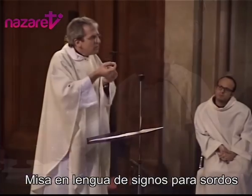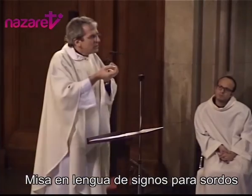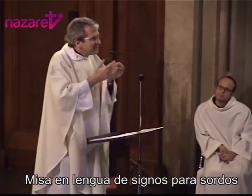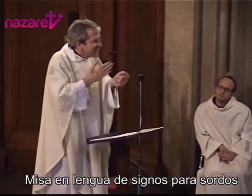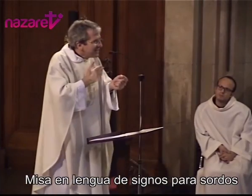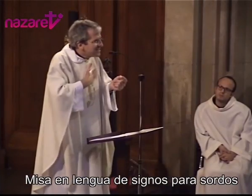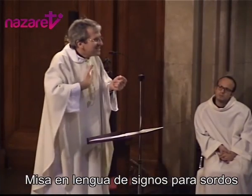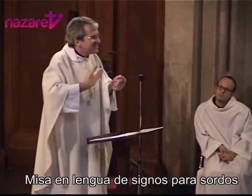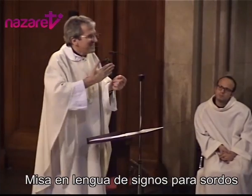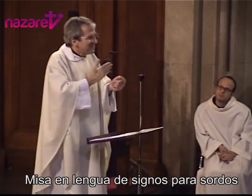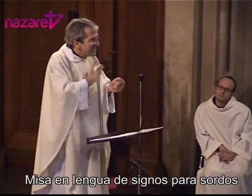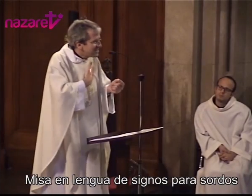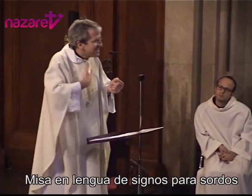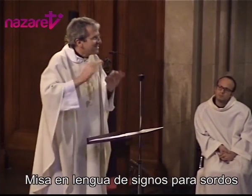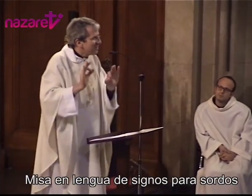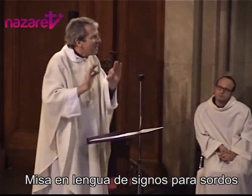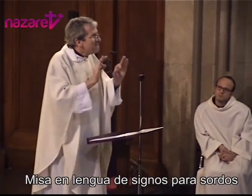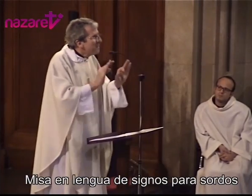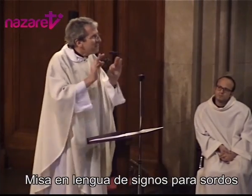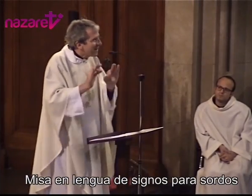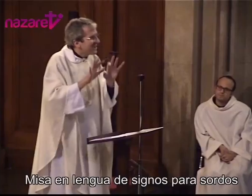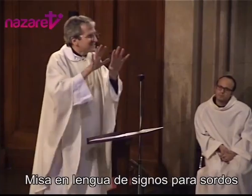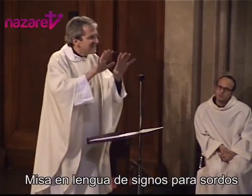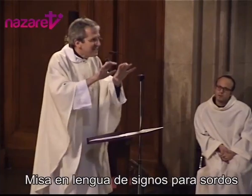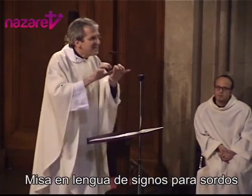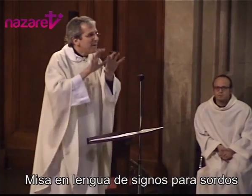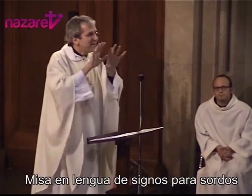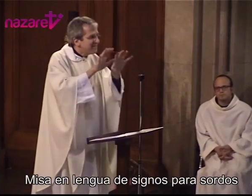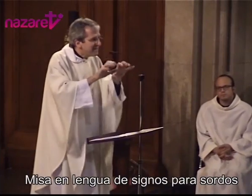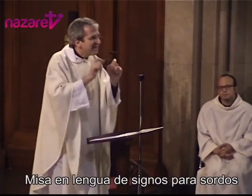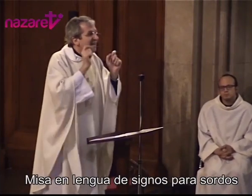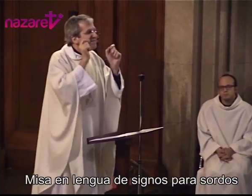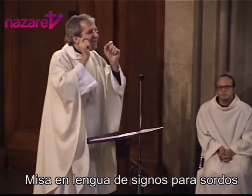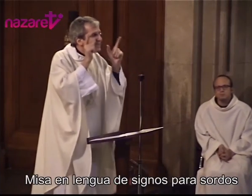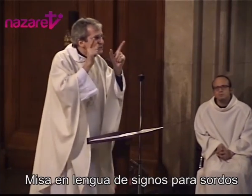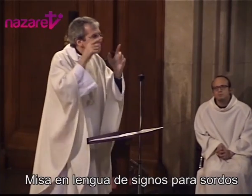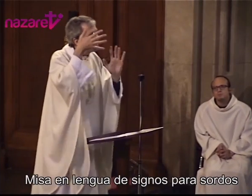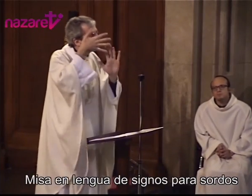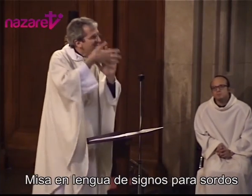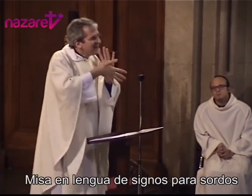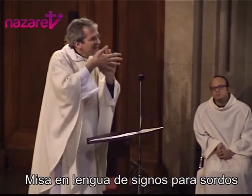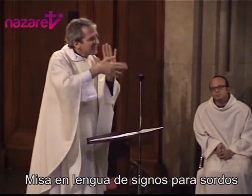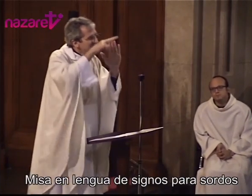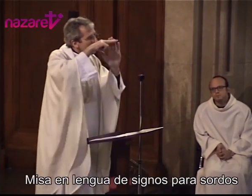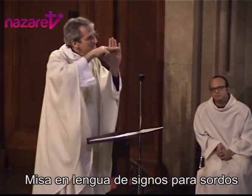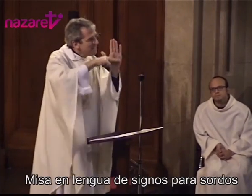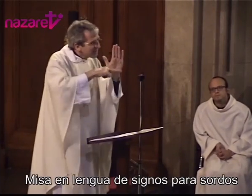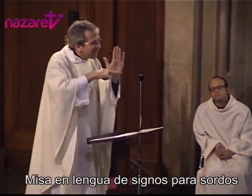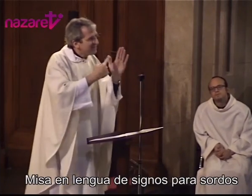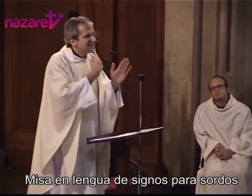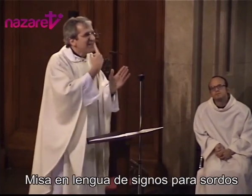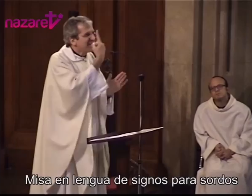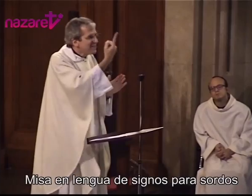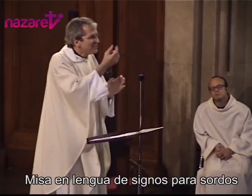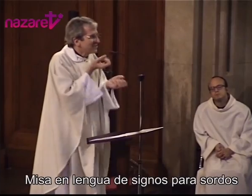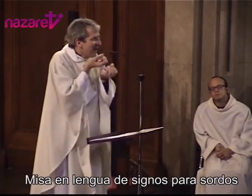poco tiene ese deseo de prepararse, de aprender, de ir descubriendo las